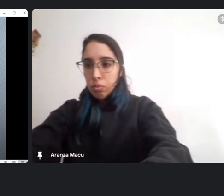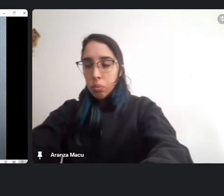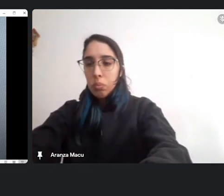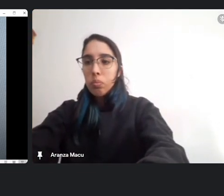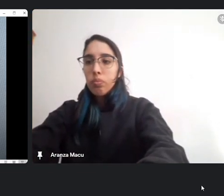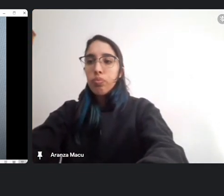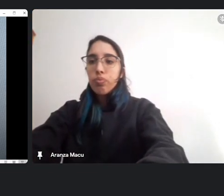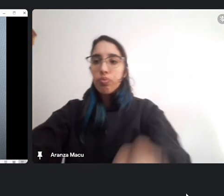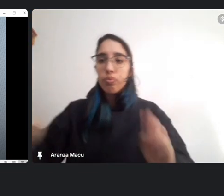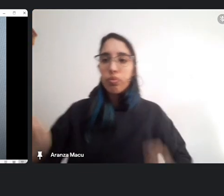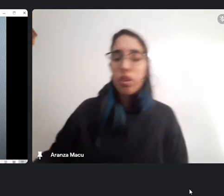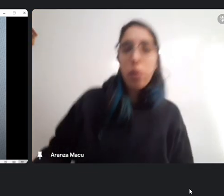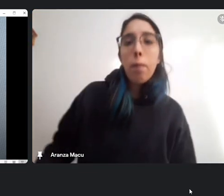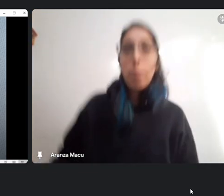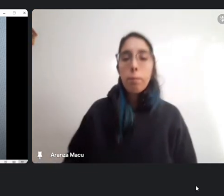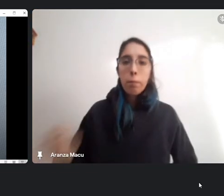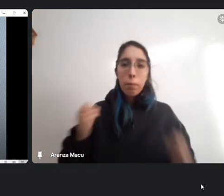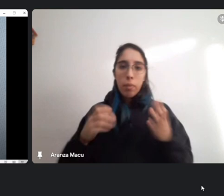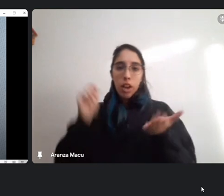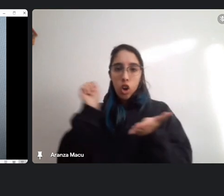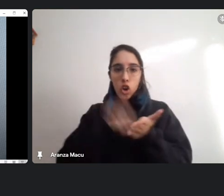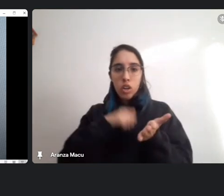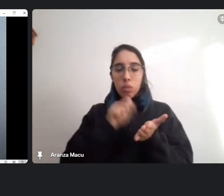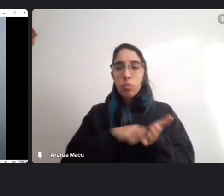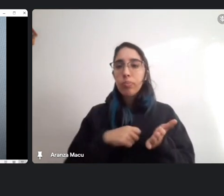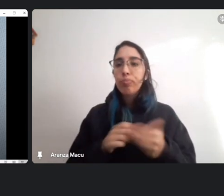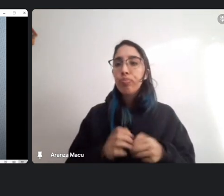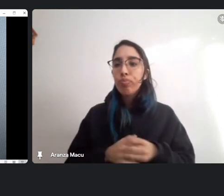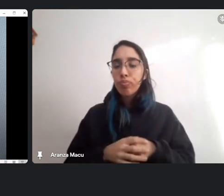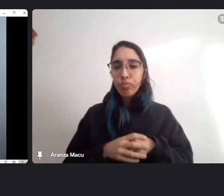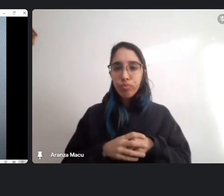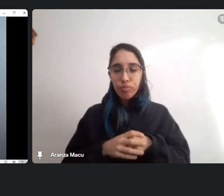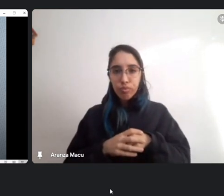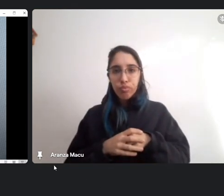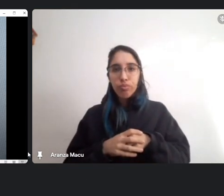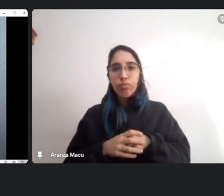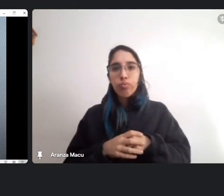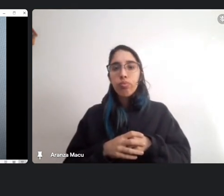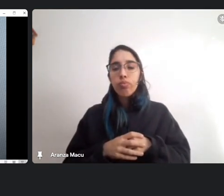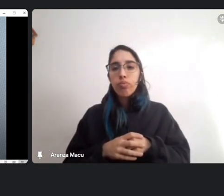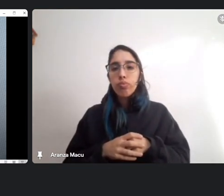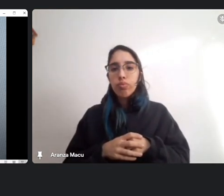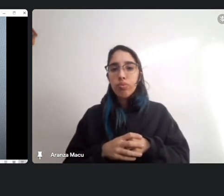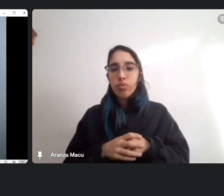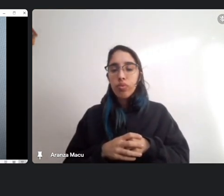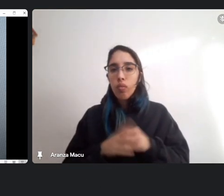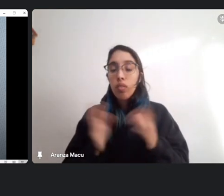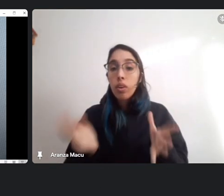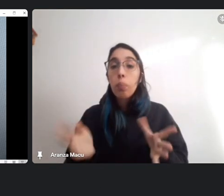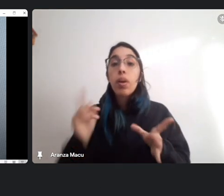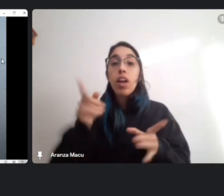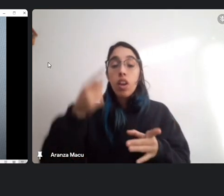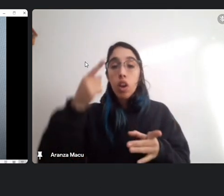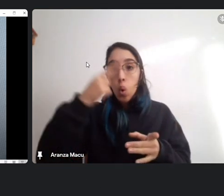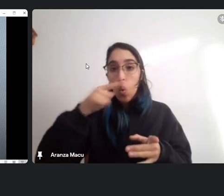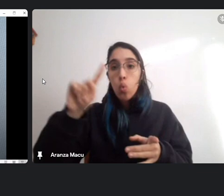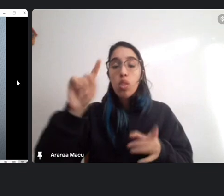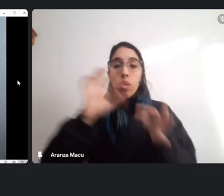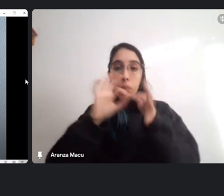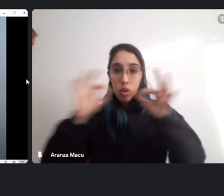Gabriela. Estamos quedando pocos. ¿Cómo sería la última, entonces, toda la